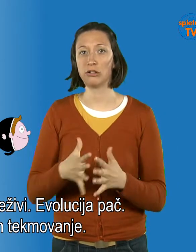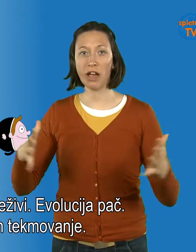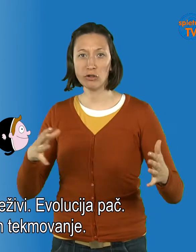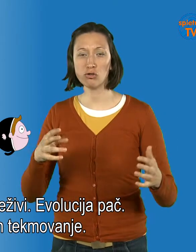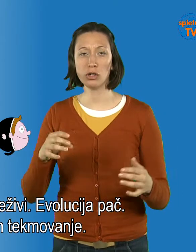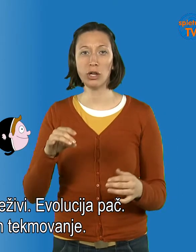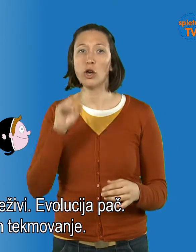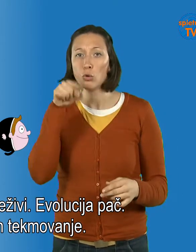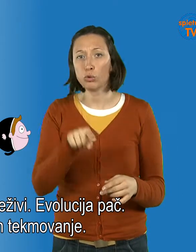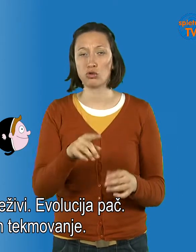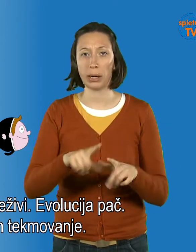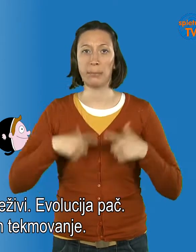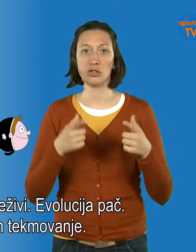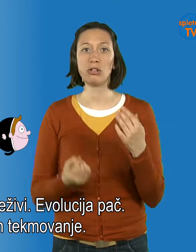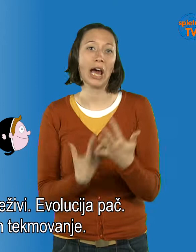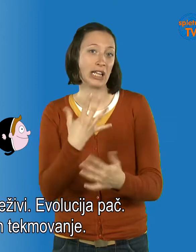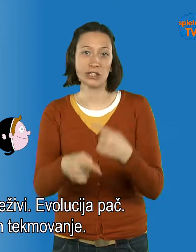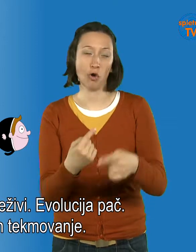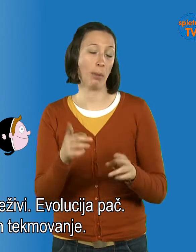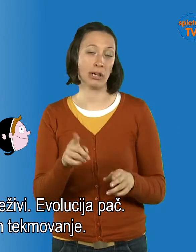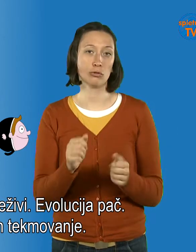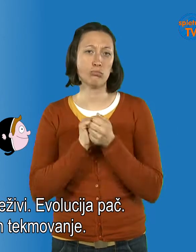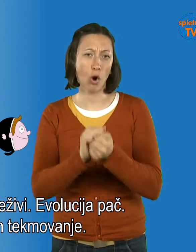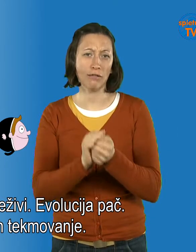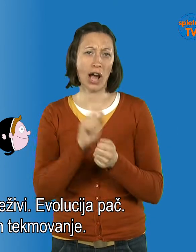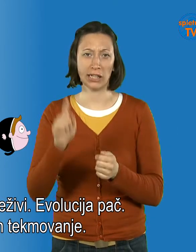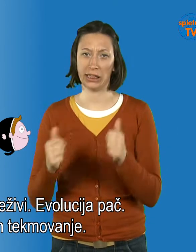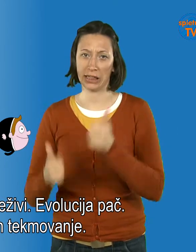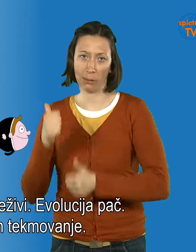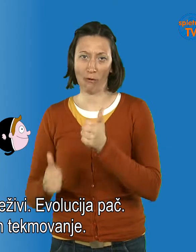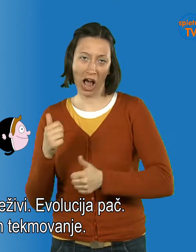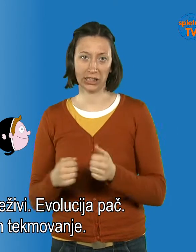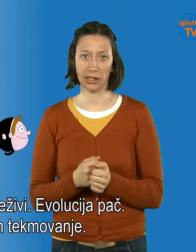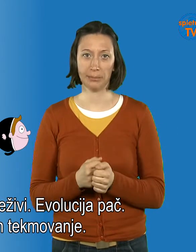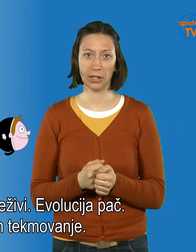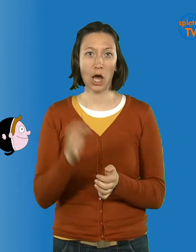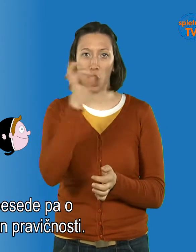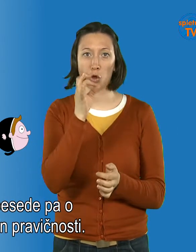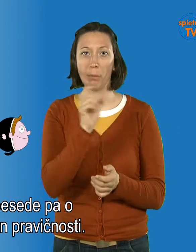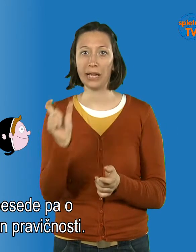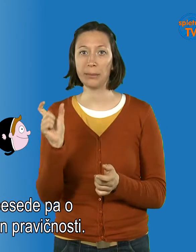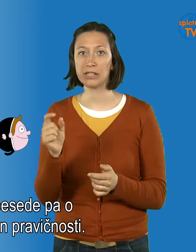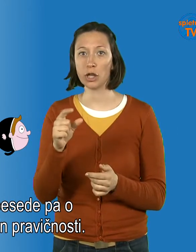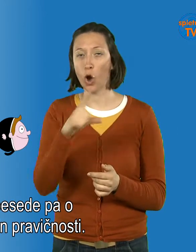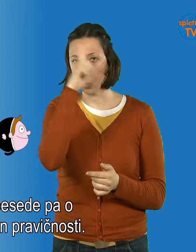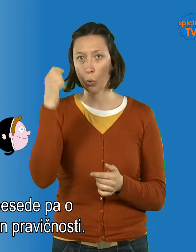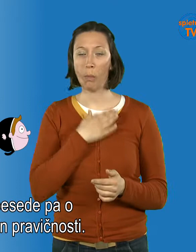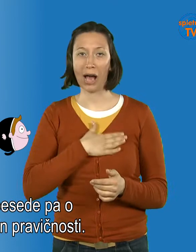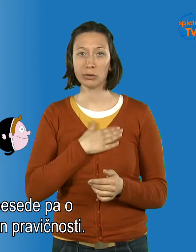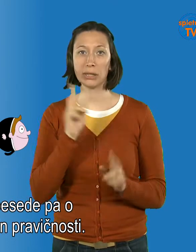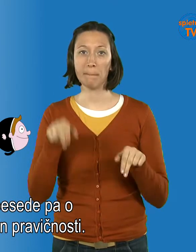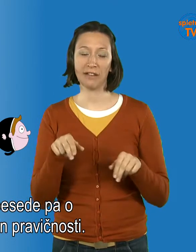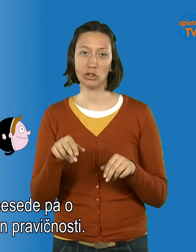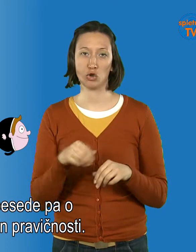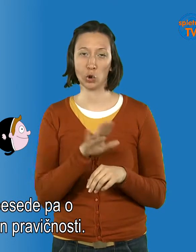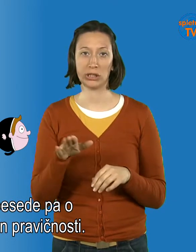kuščar preživi. Evolucija pač. Bojevanje in tekmovanje. Nobene besede pa o humanosti in